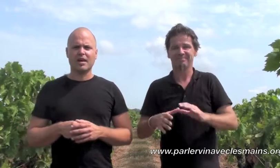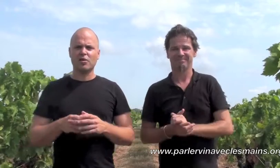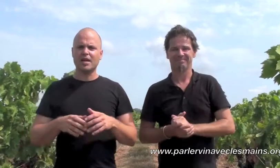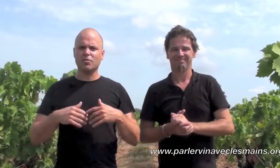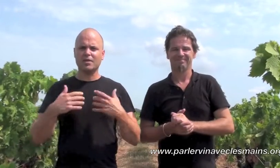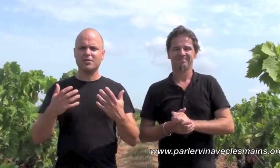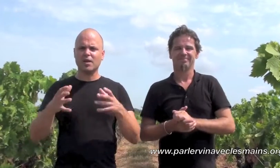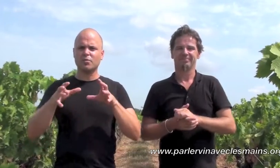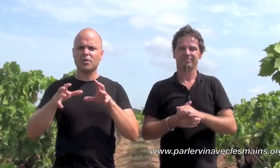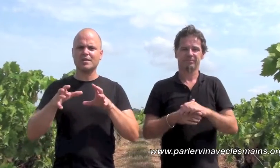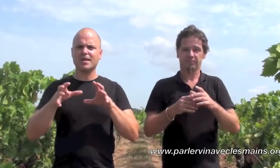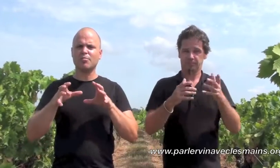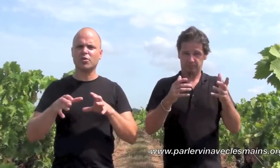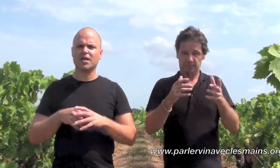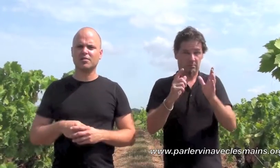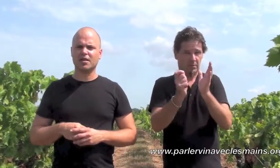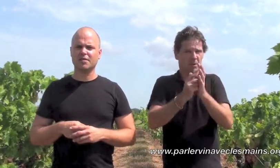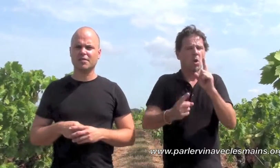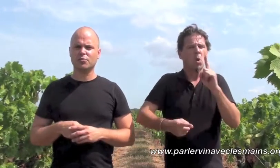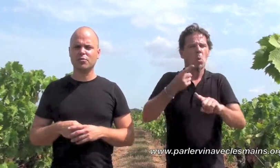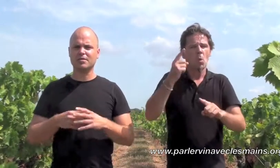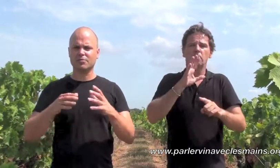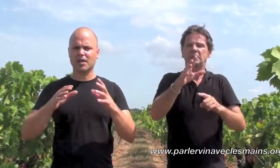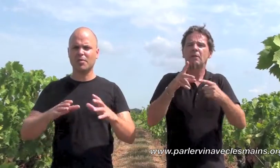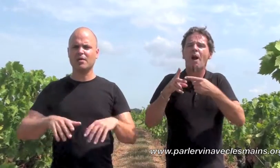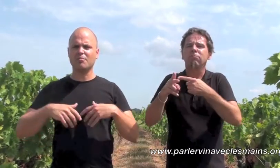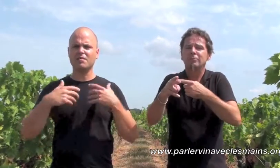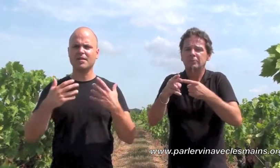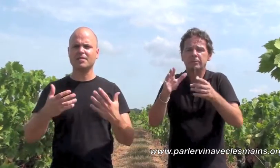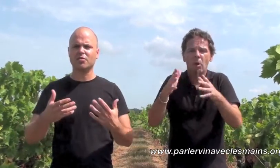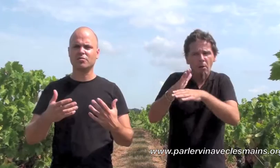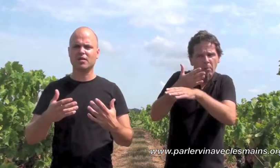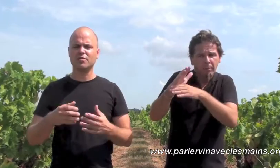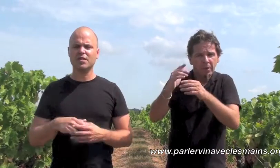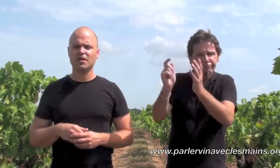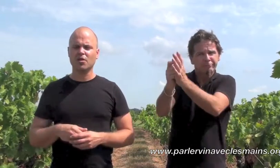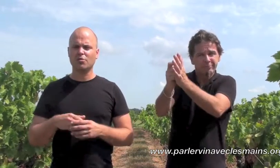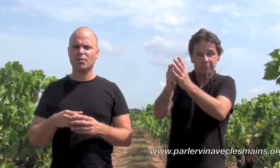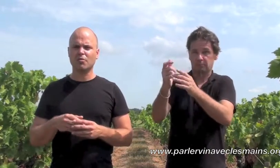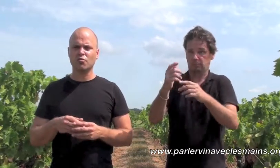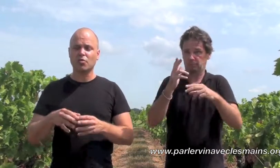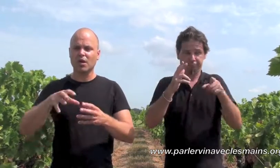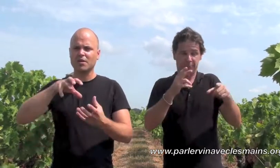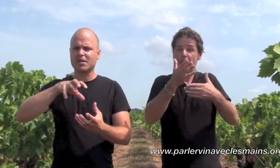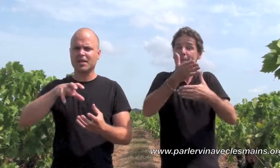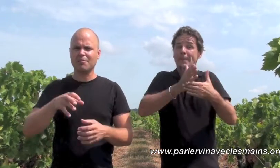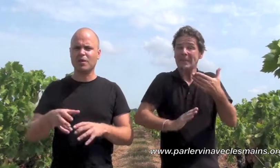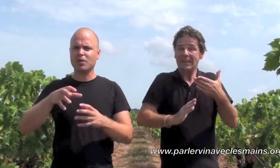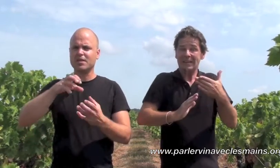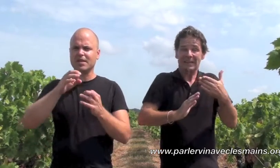Alors il y a une date où il y a un moment assez important dans la viticulture, ce qu'on appelle la mi-véraison. Ça veut dire le moment où la moitié des grappes, la moitié des